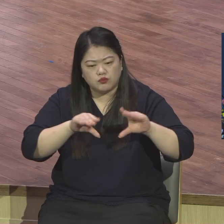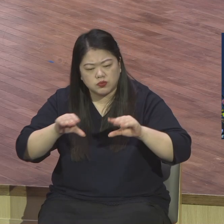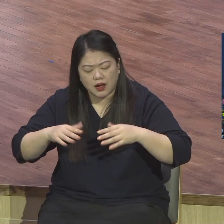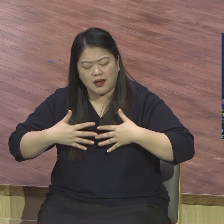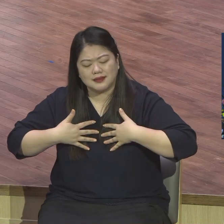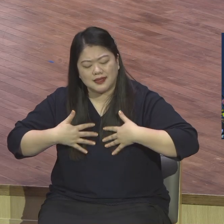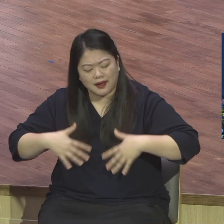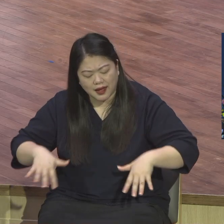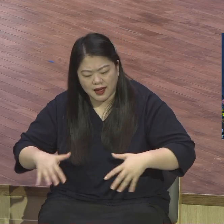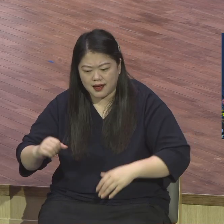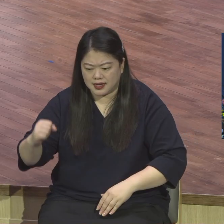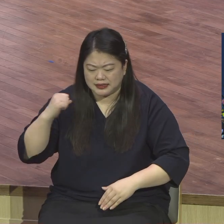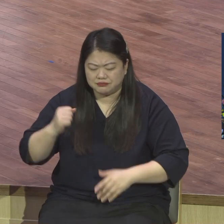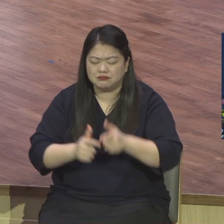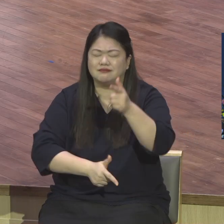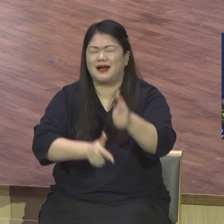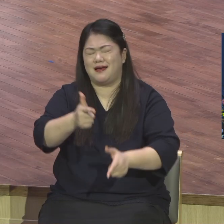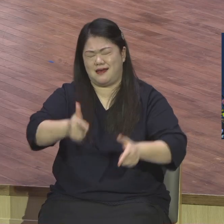뭐